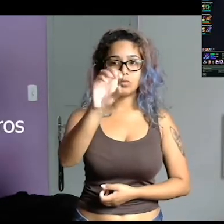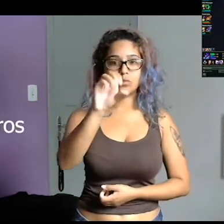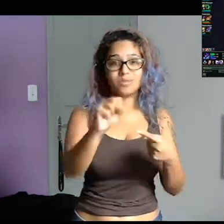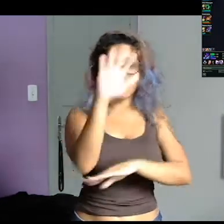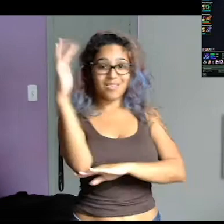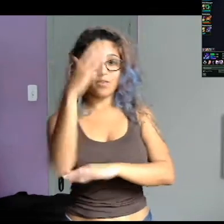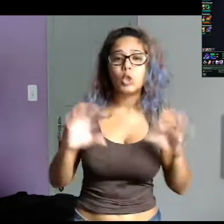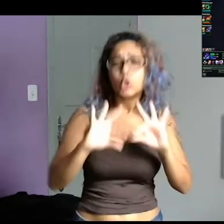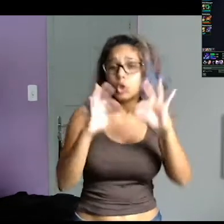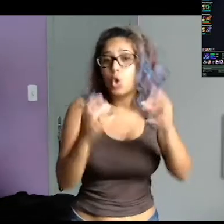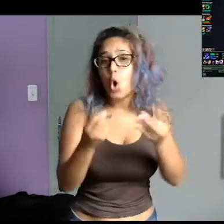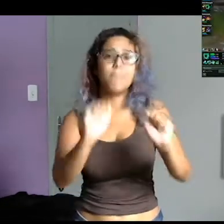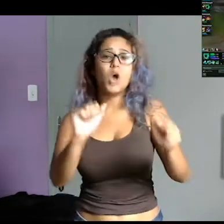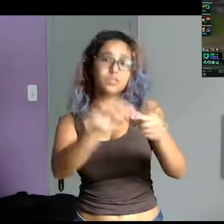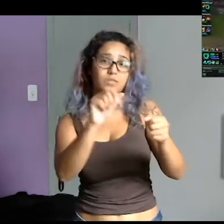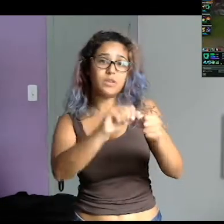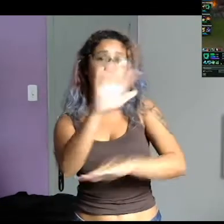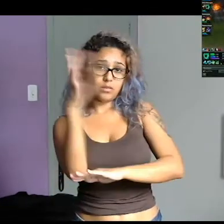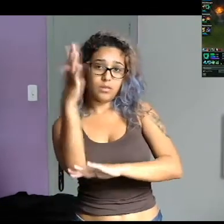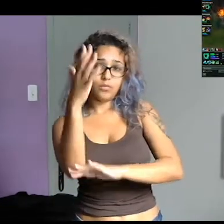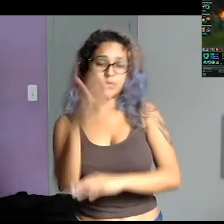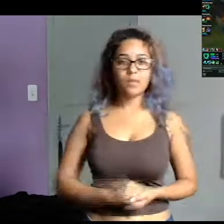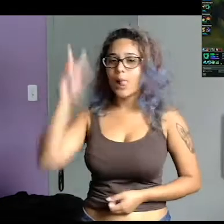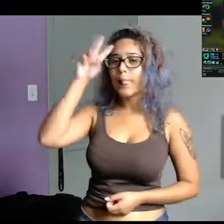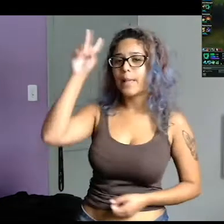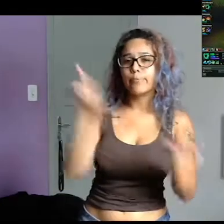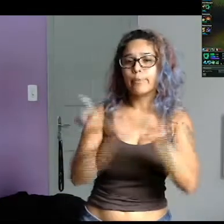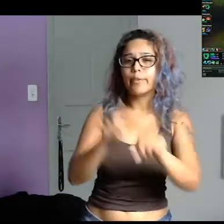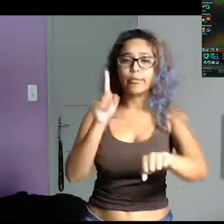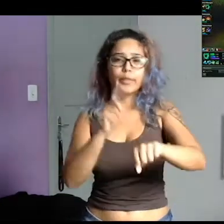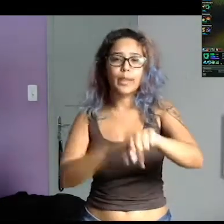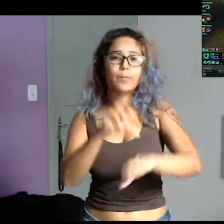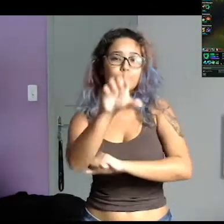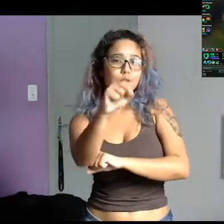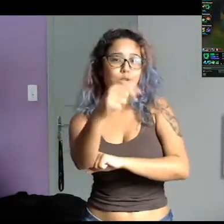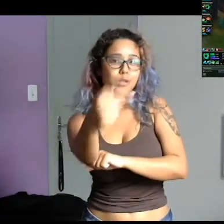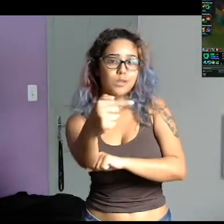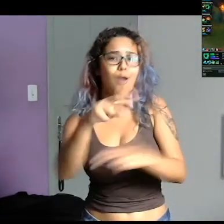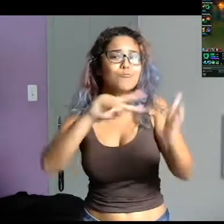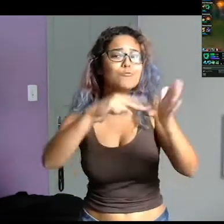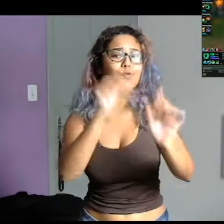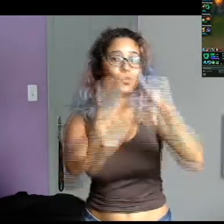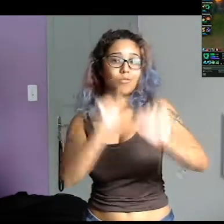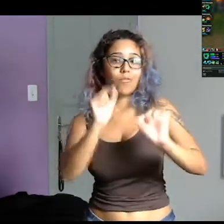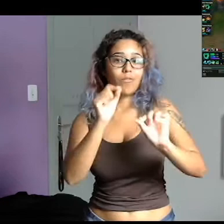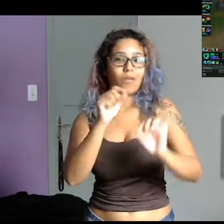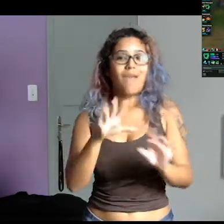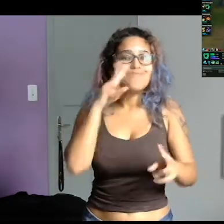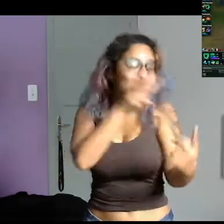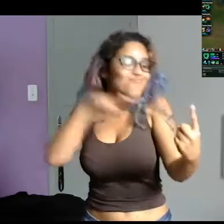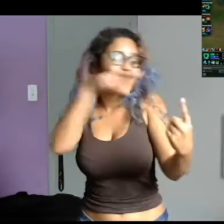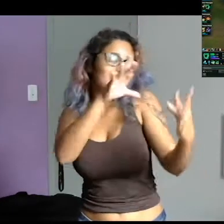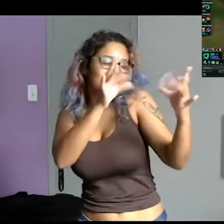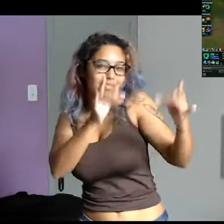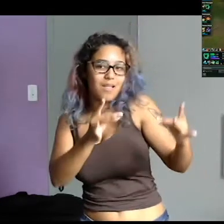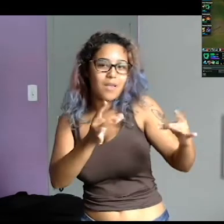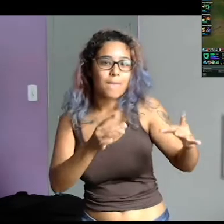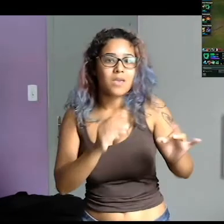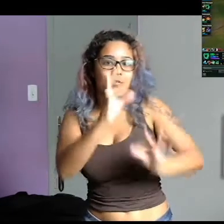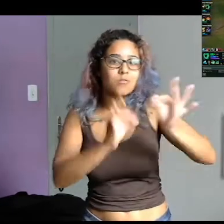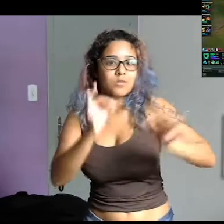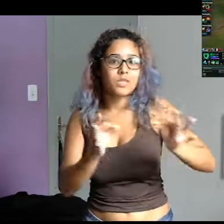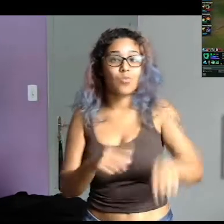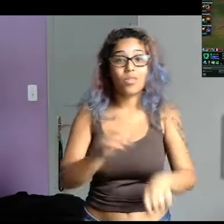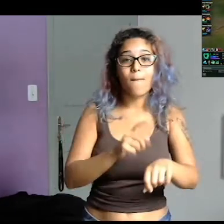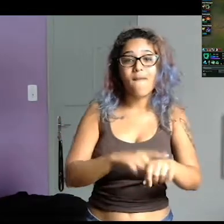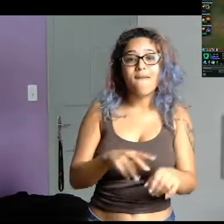Então, no geral, todo mundo faz. E vale lembrar que, cara, pré-temporada, né? É justamente a época do ano que a gente tira pra fazer